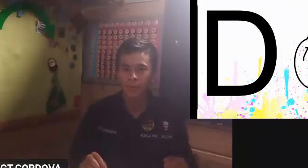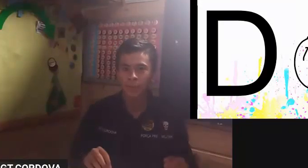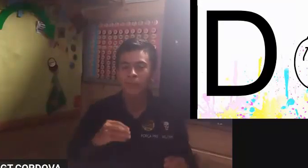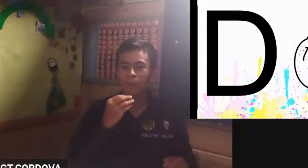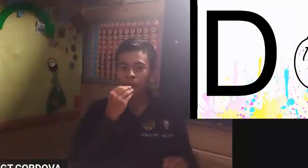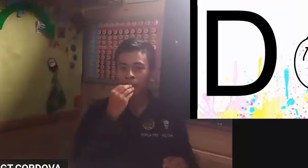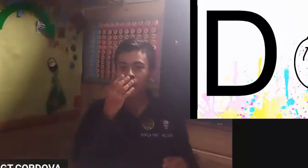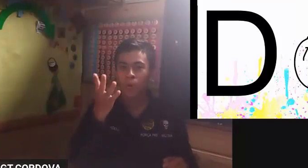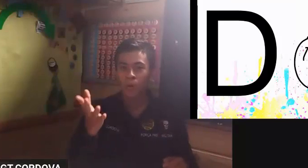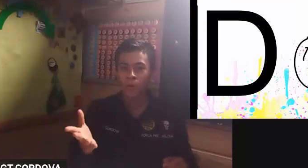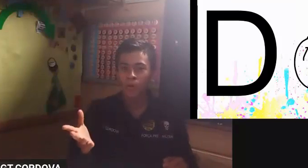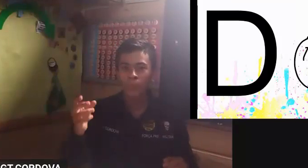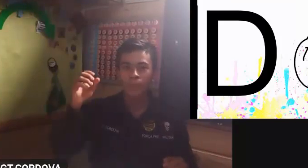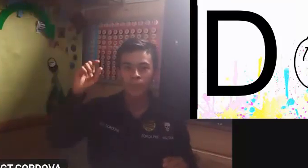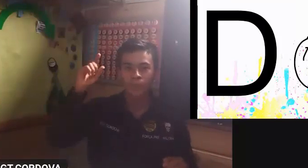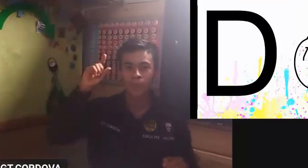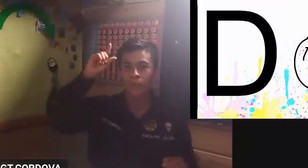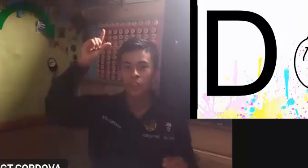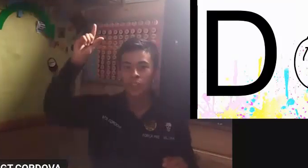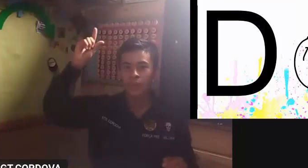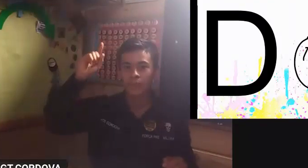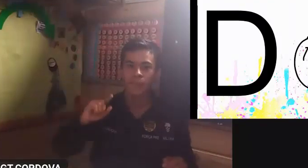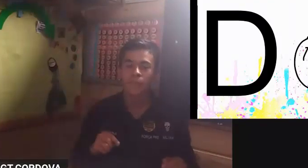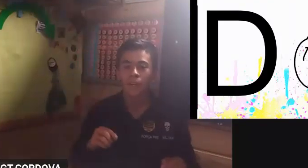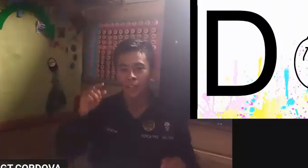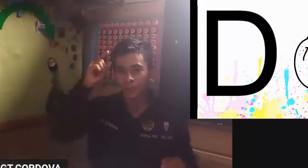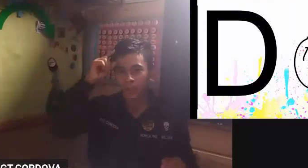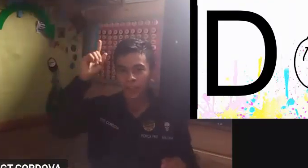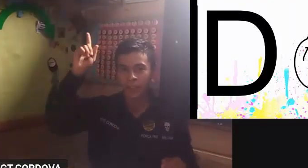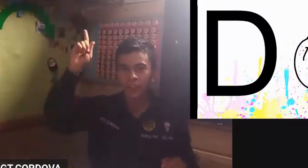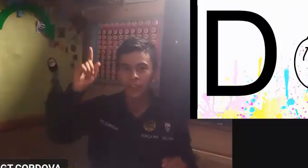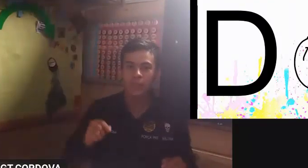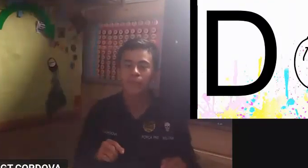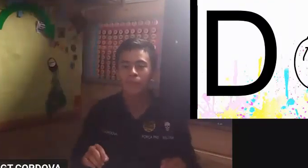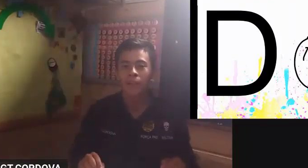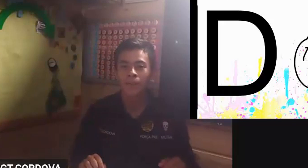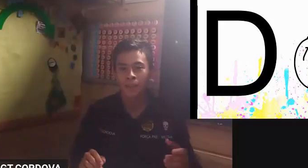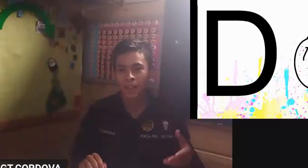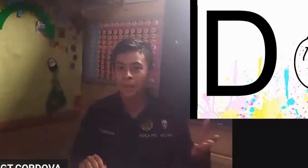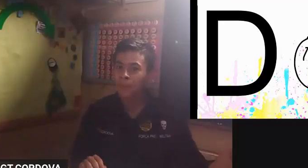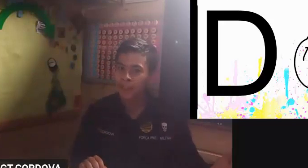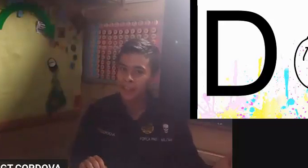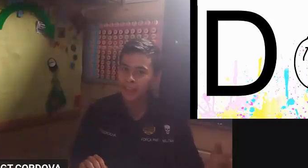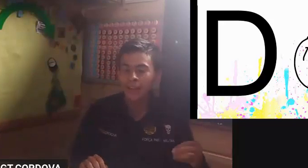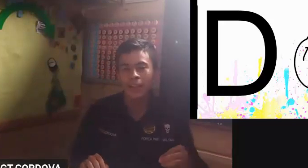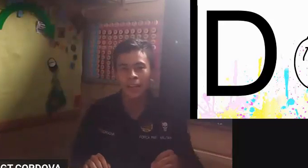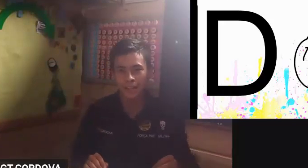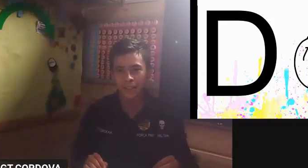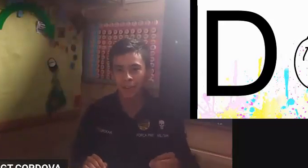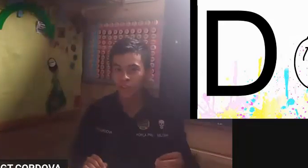senhores. Bom dia. A gente bota aqui dia. Por quê? Porque D é inicial de